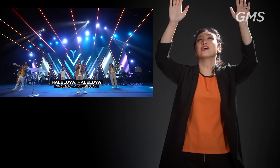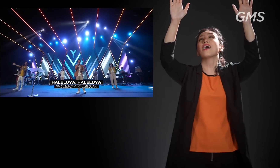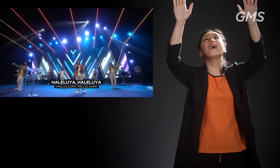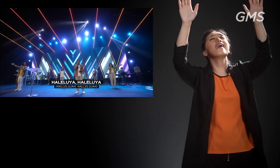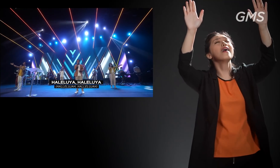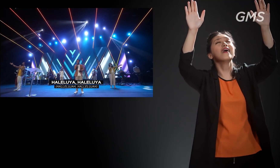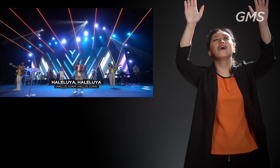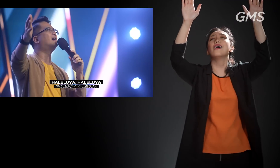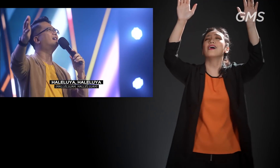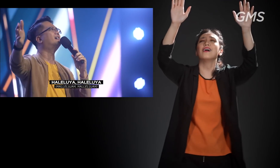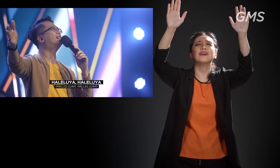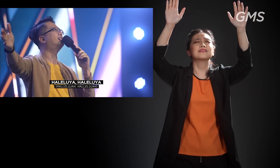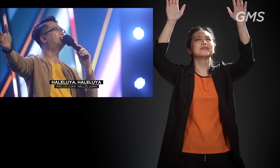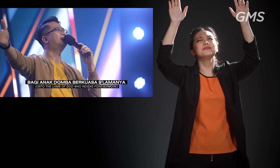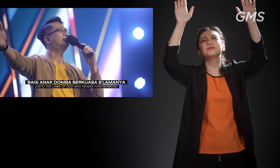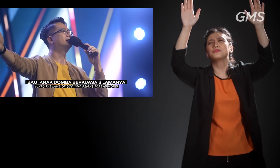Haleluya.